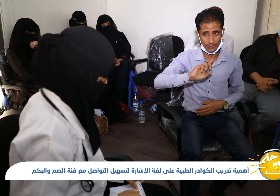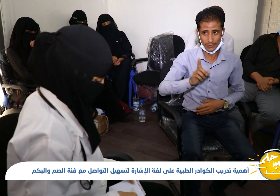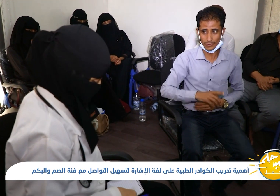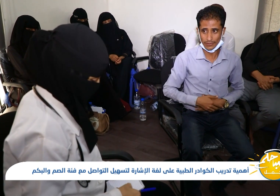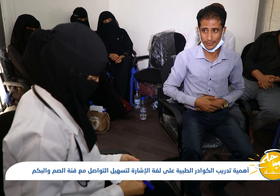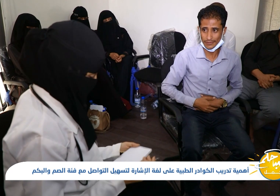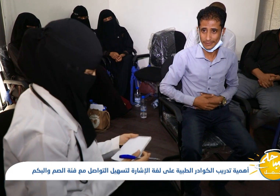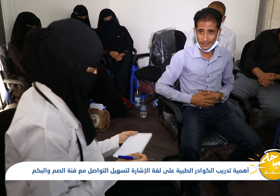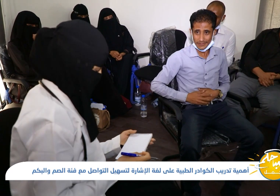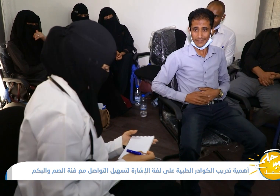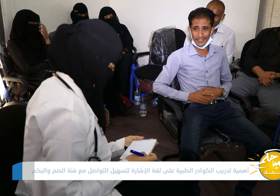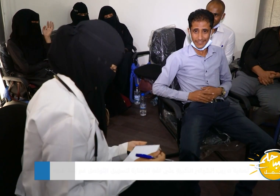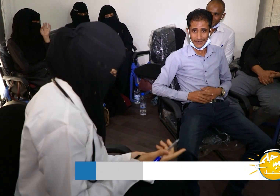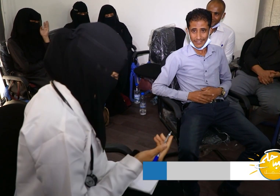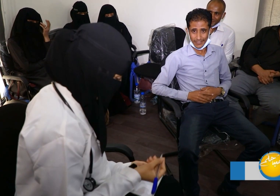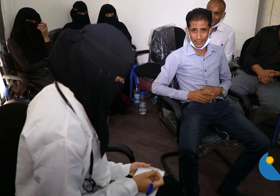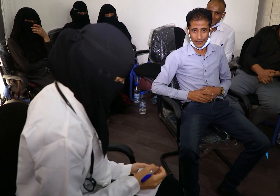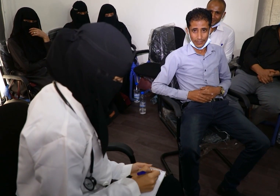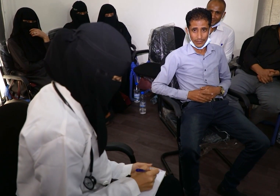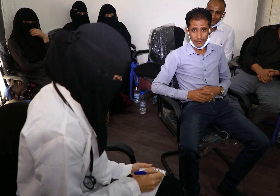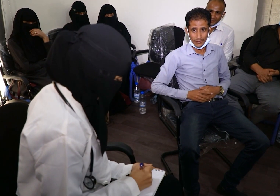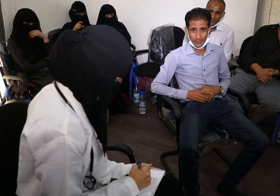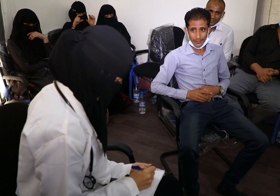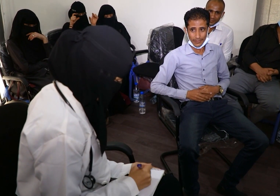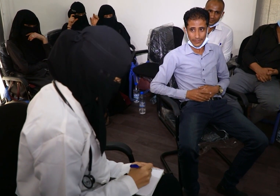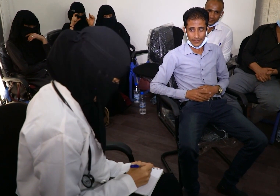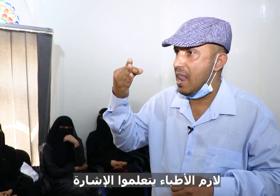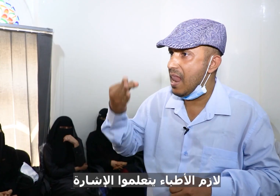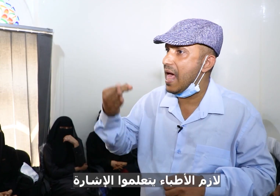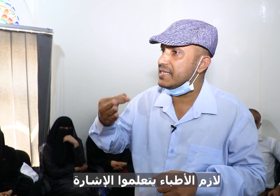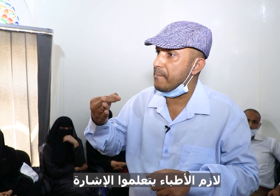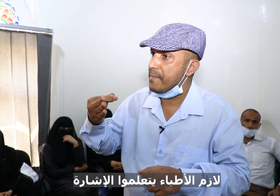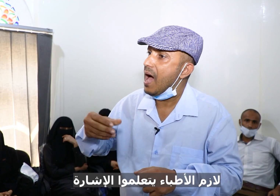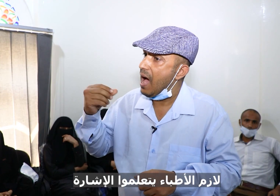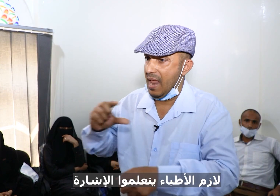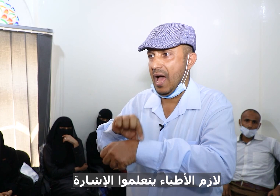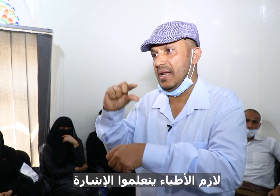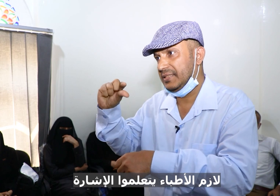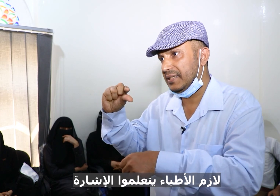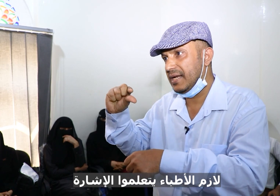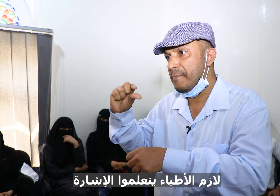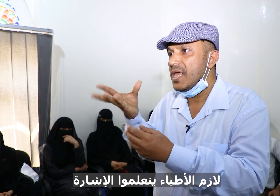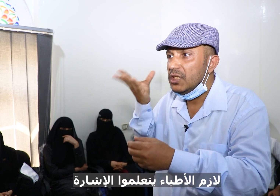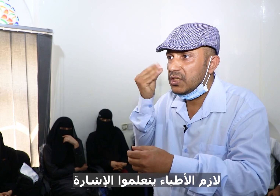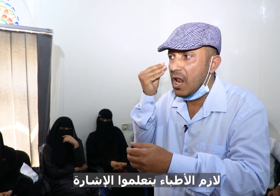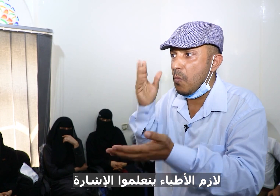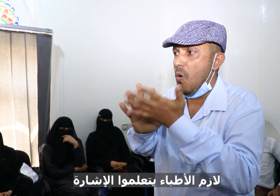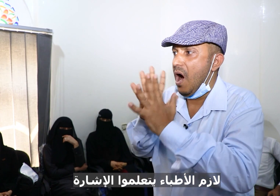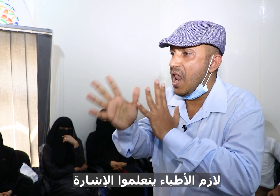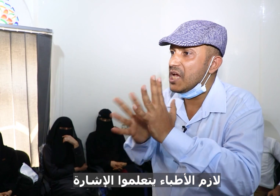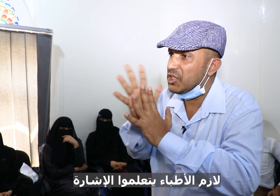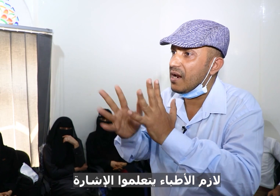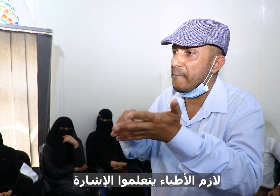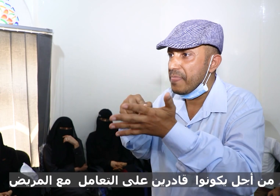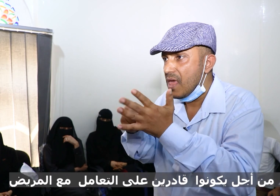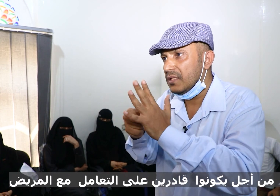الأشخاص والتعامل معهم أثناء ذهابهم للعلاج. لازم على الشاترة يستلموا